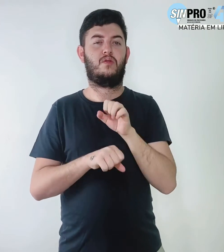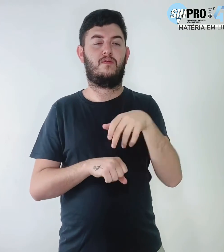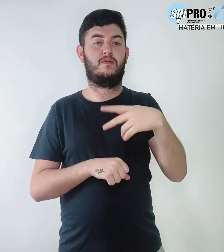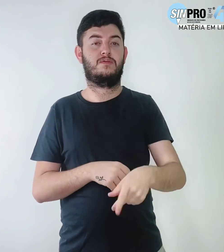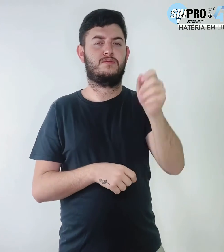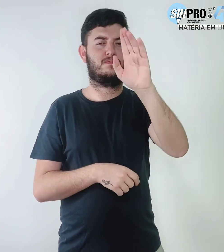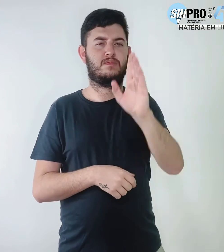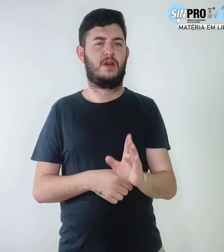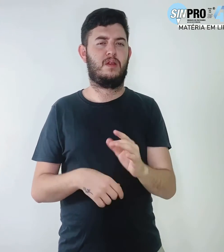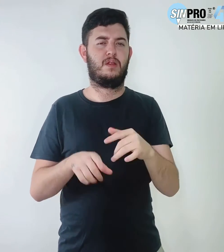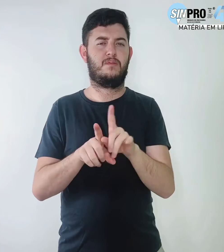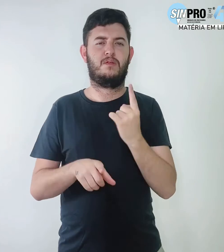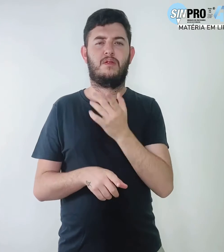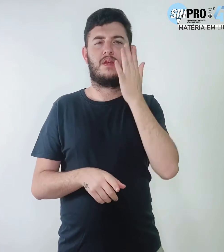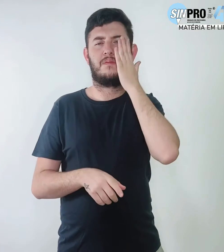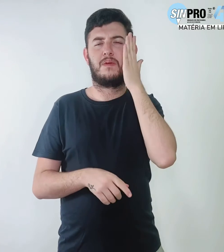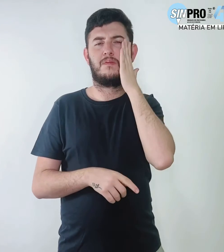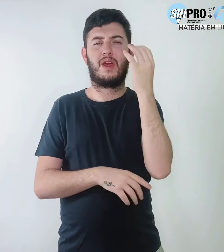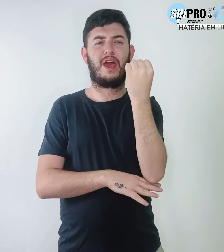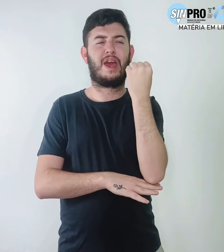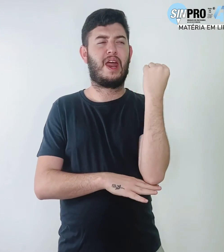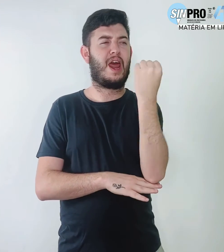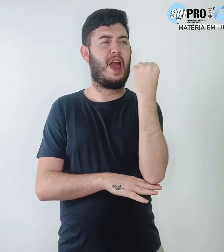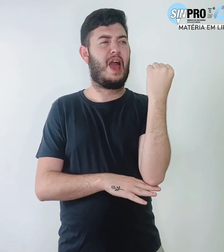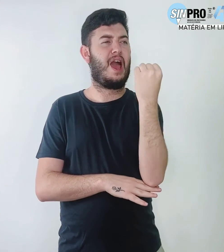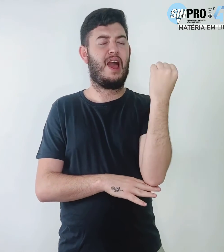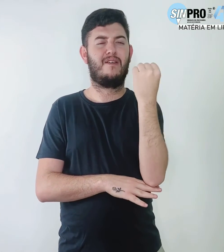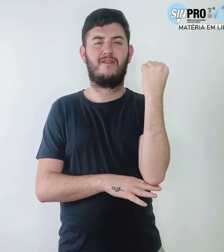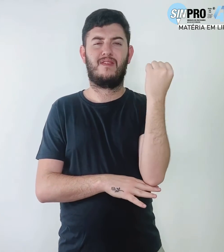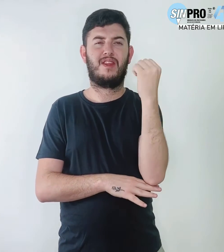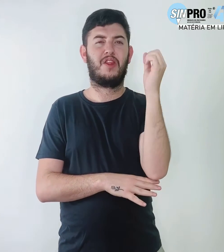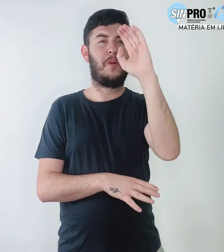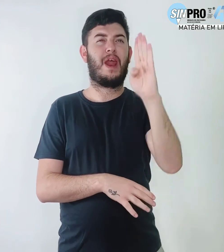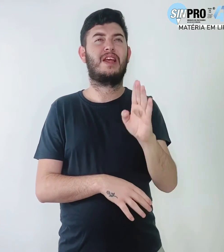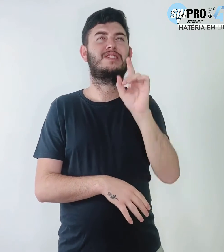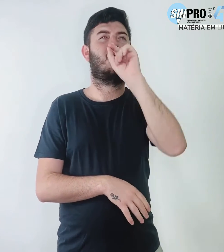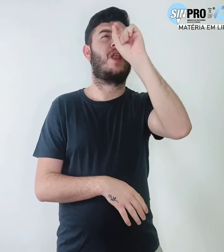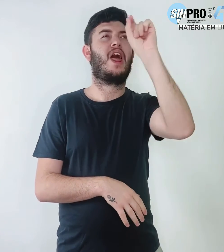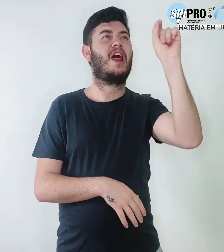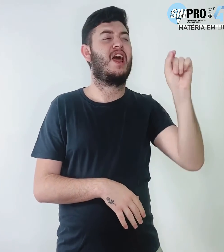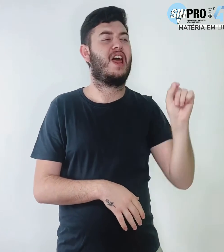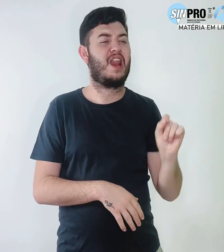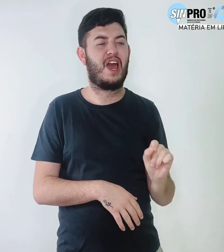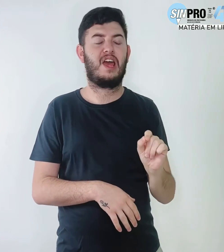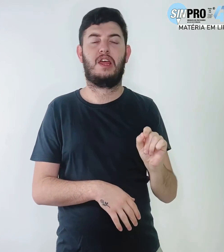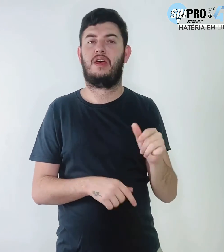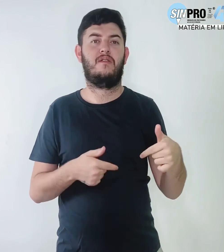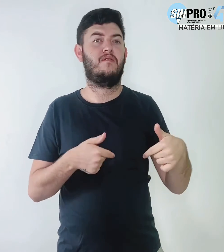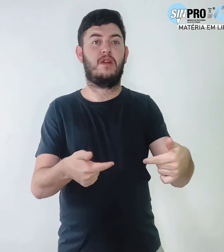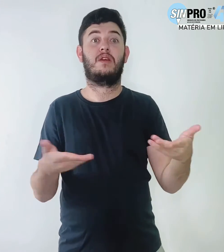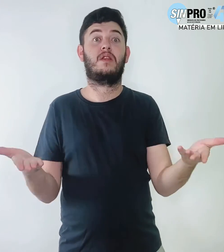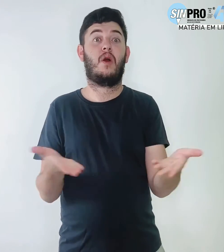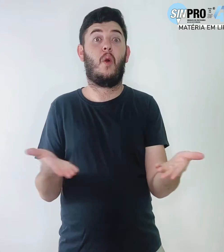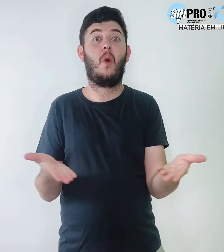A situação é tão grave e é em todo o país. Os estados e municípios enfrentam